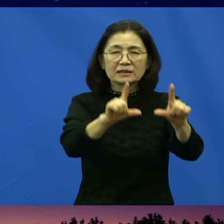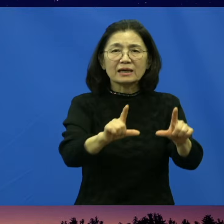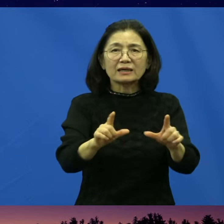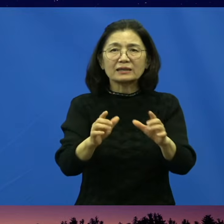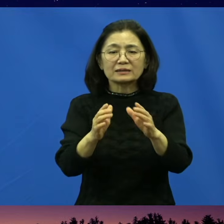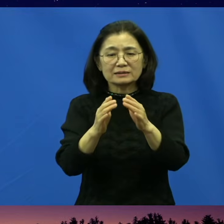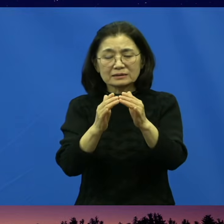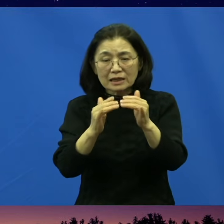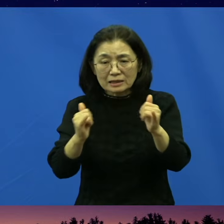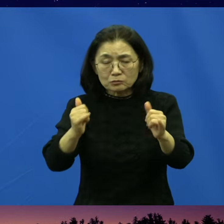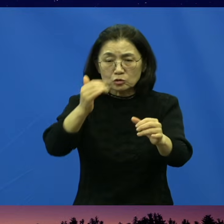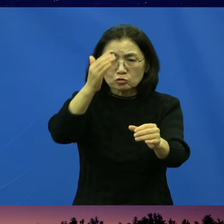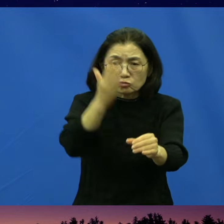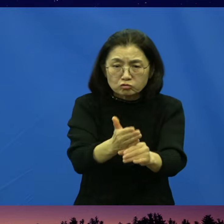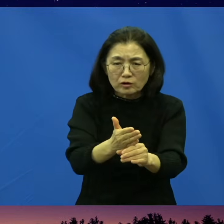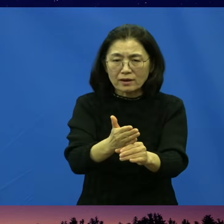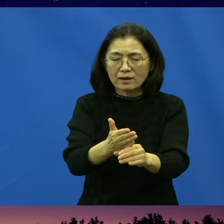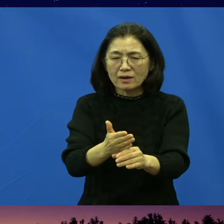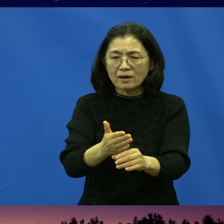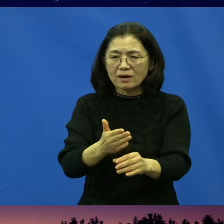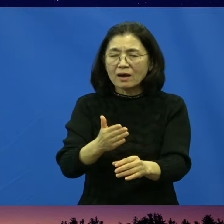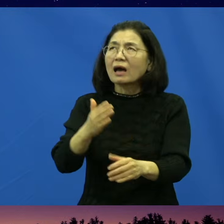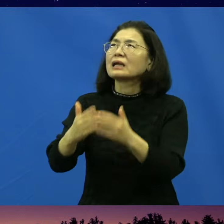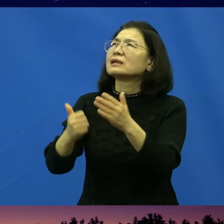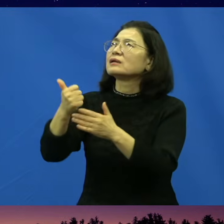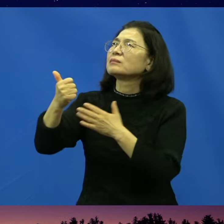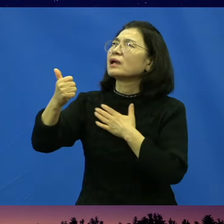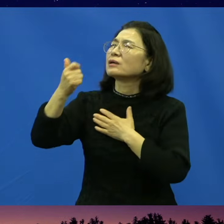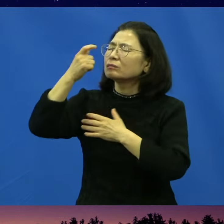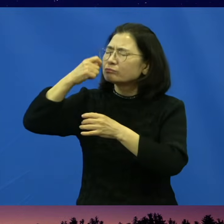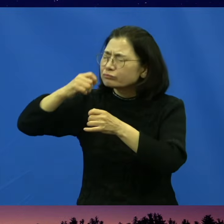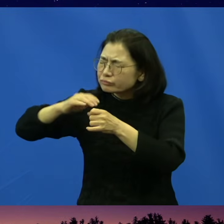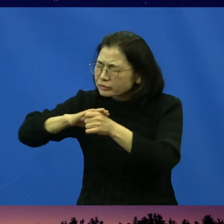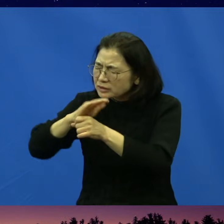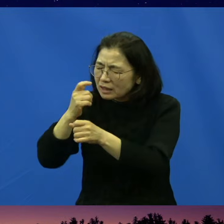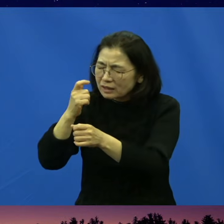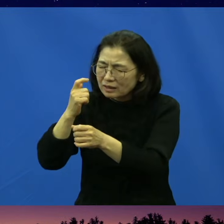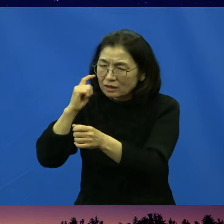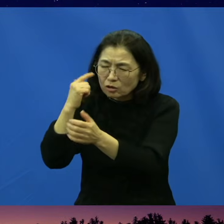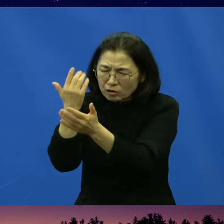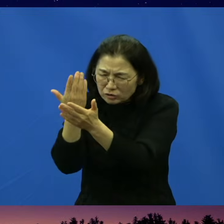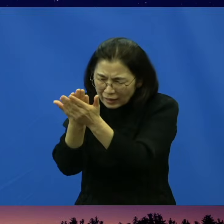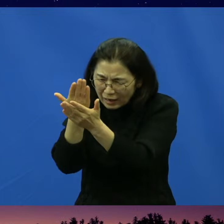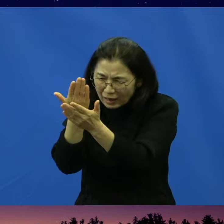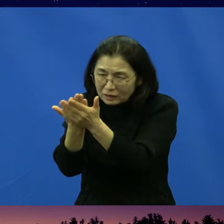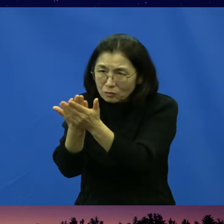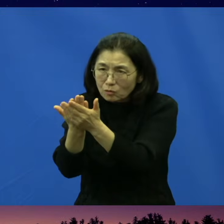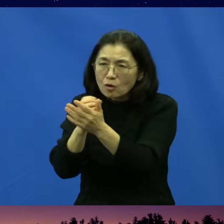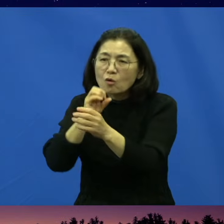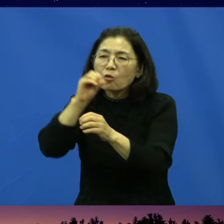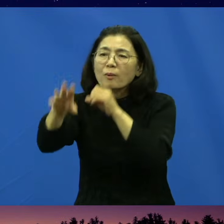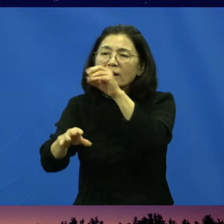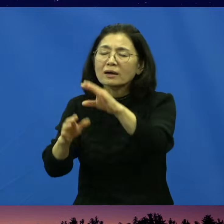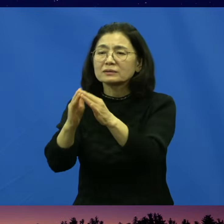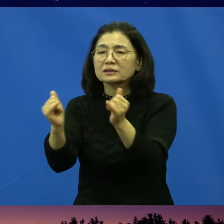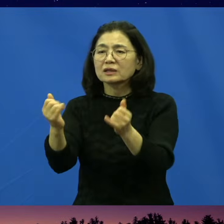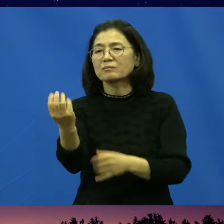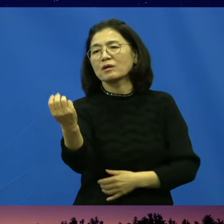나를 불쌍히 여겨달라고 여러분 말하는 사람들이 있습니까? 이 고백은 어린아이와